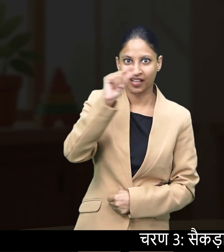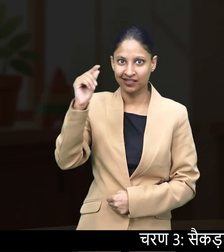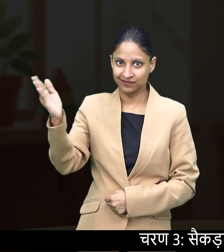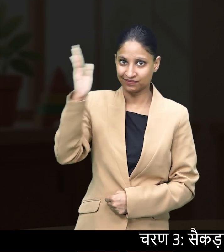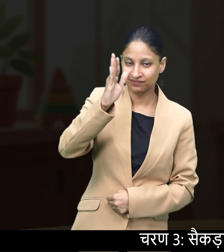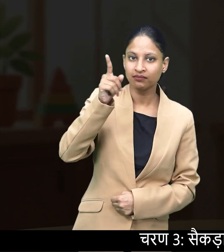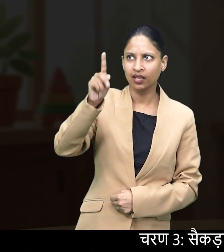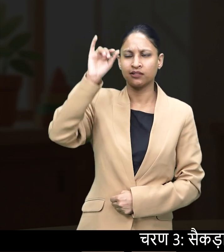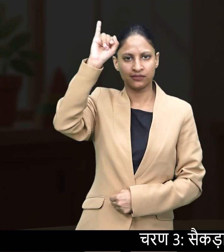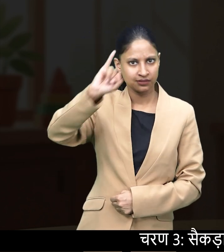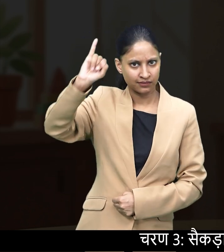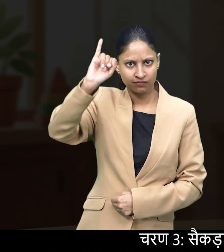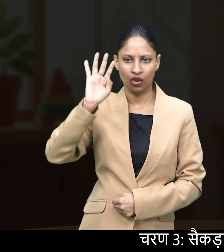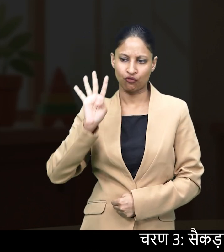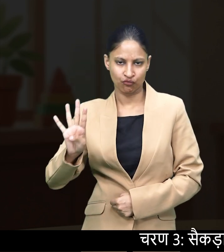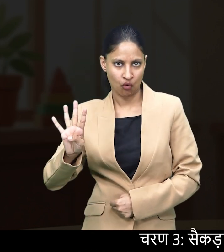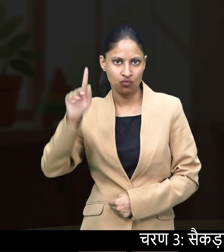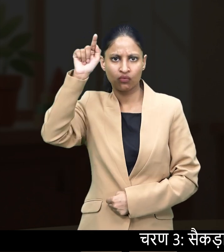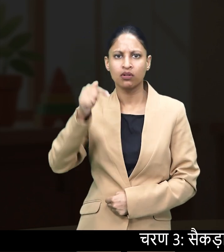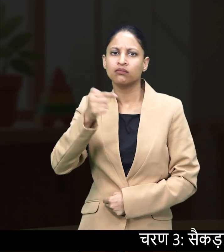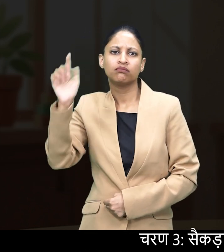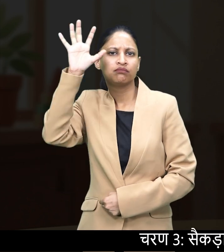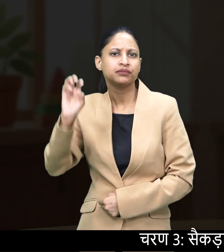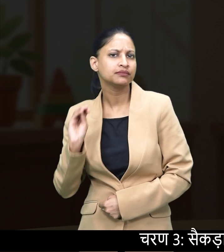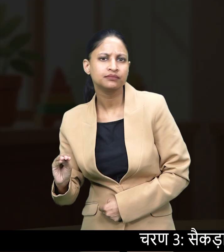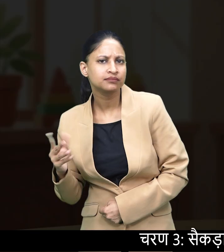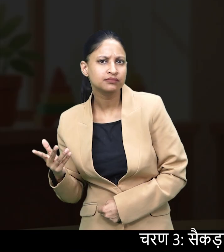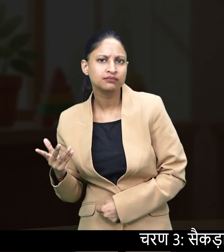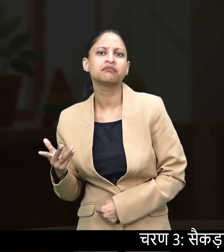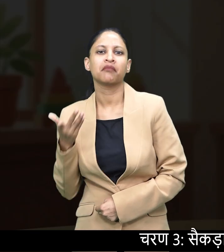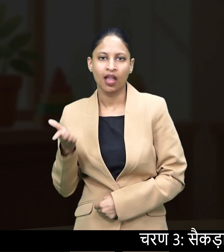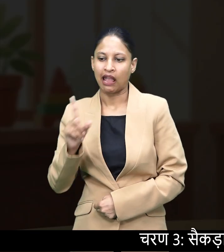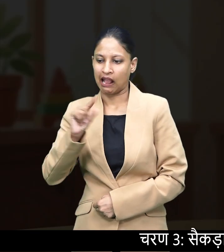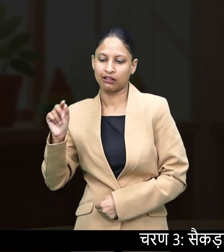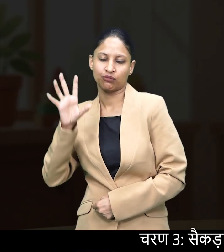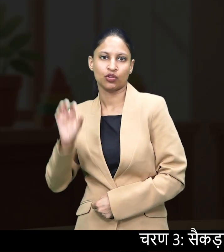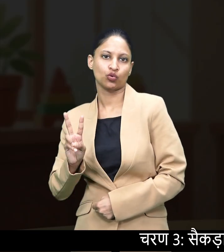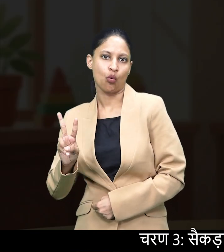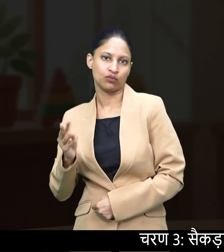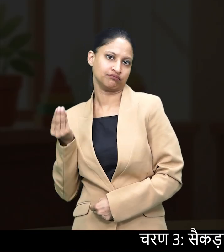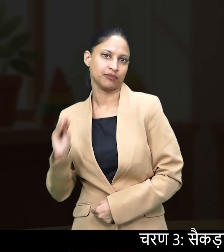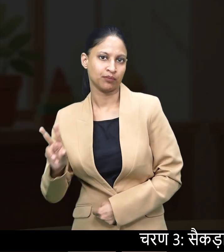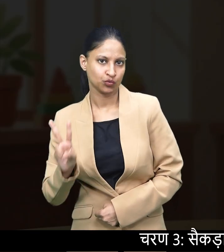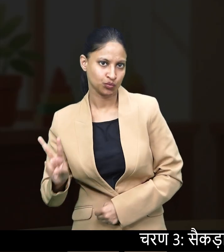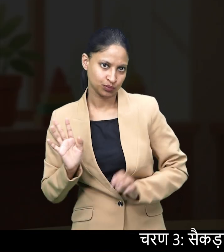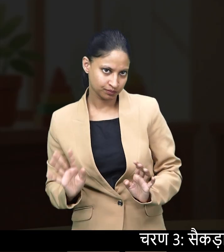चरण 3 सैकड़ा 6 घटा 4 बराबर 2। सैकड़ा के स्थान पर 2 लिखें।